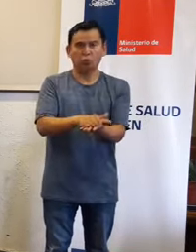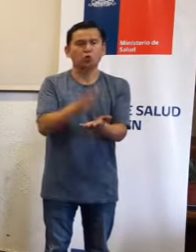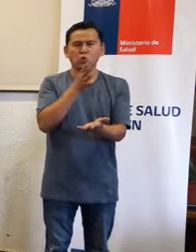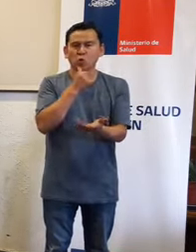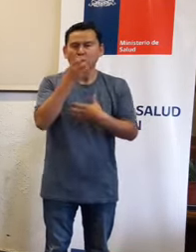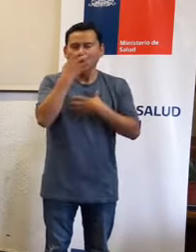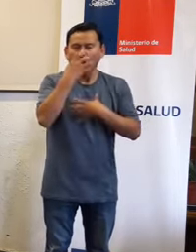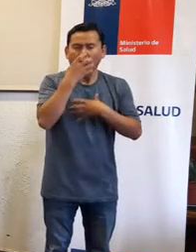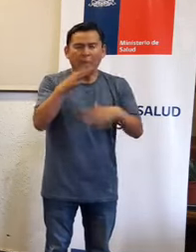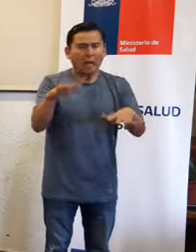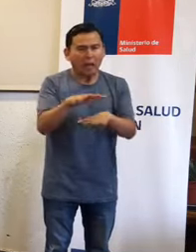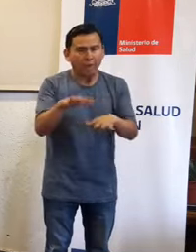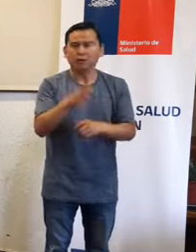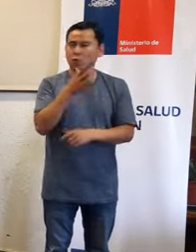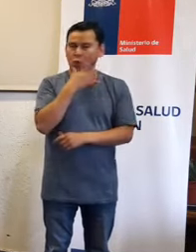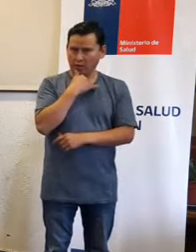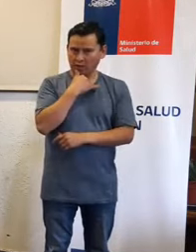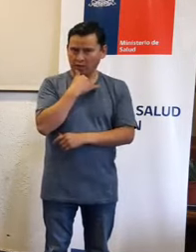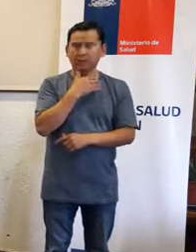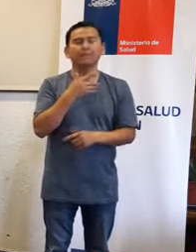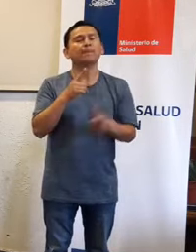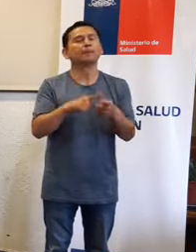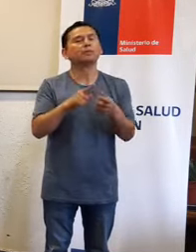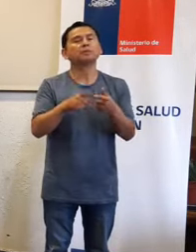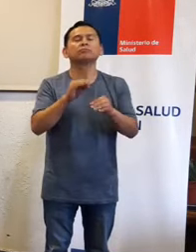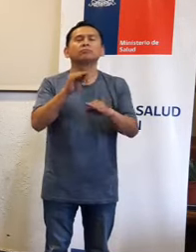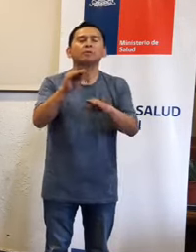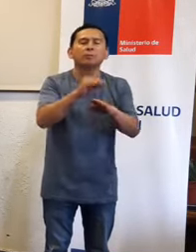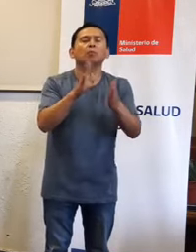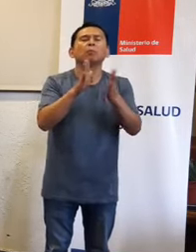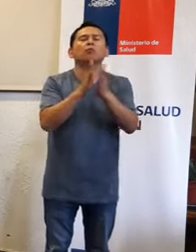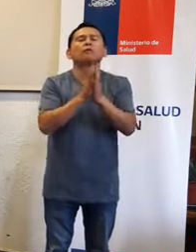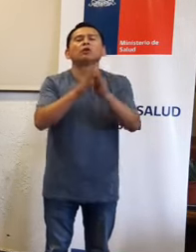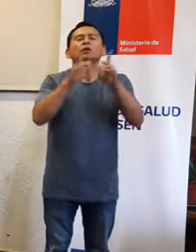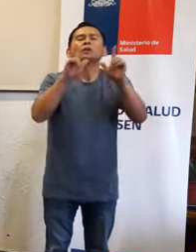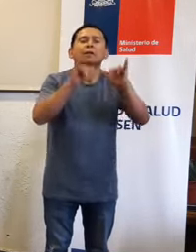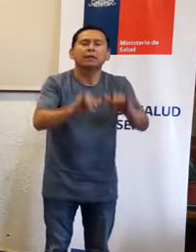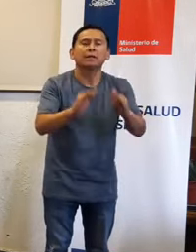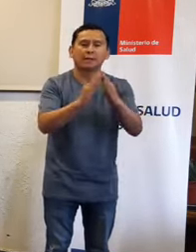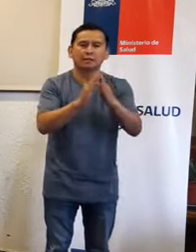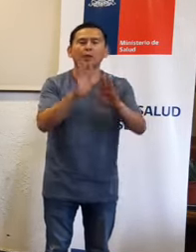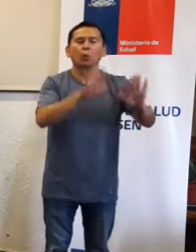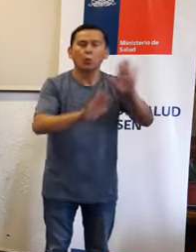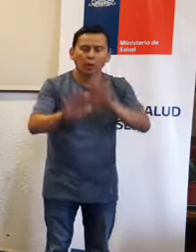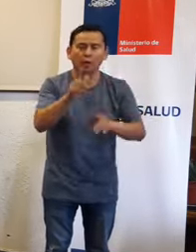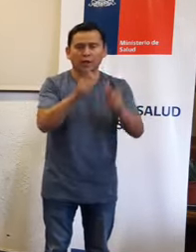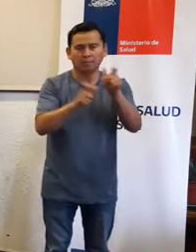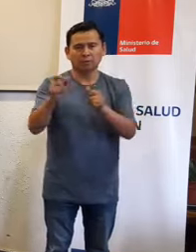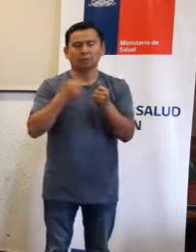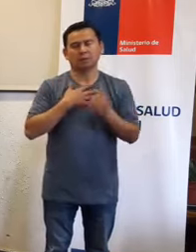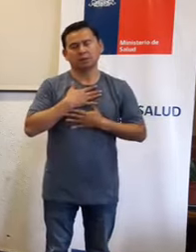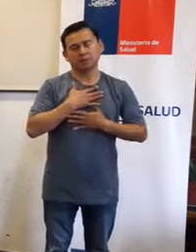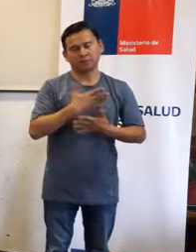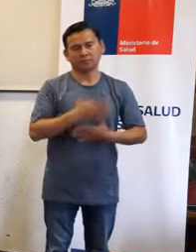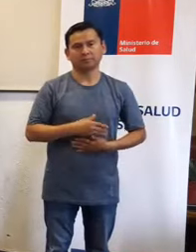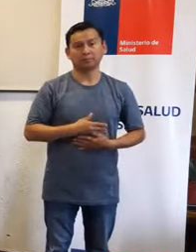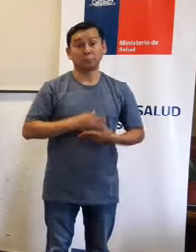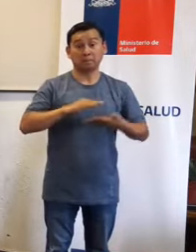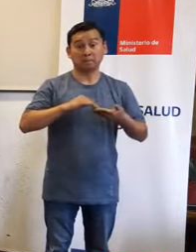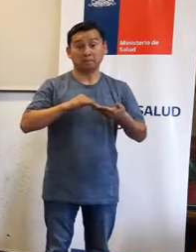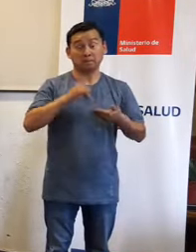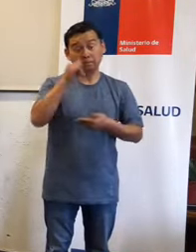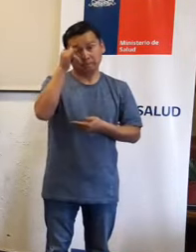críticos. Por eso reiteramos este llamado a quedarnos en casa y a cuidar a quienes más queremos. Permiso.